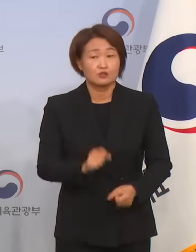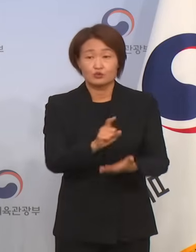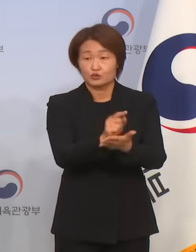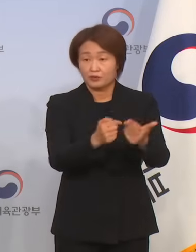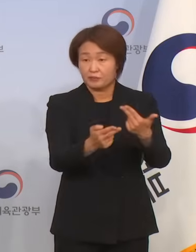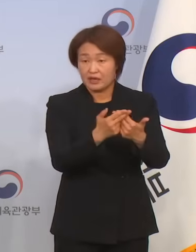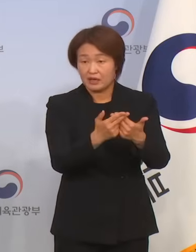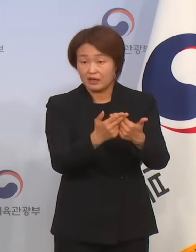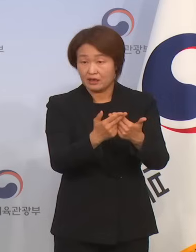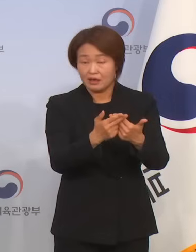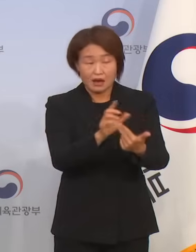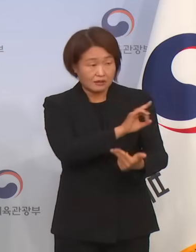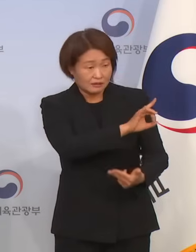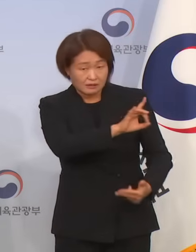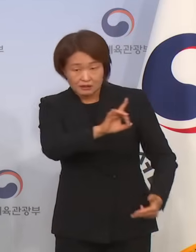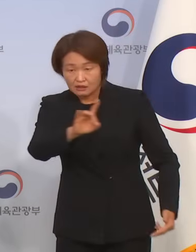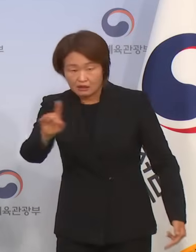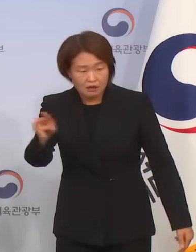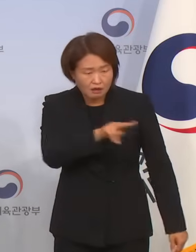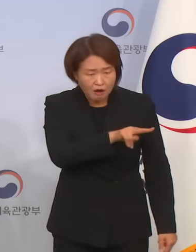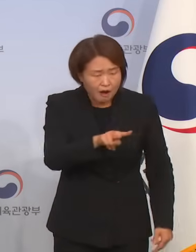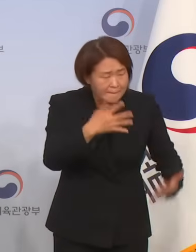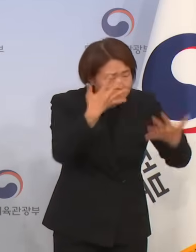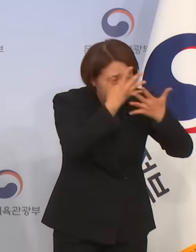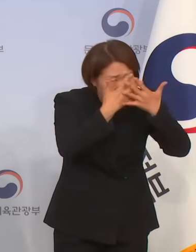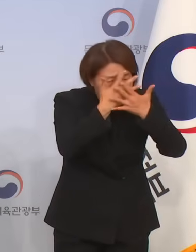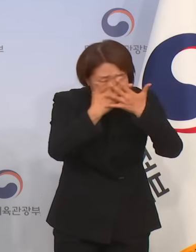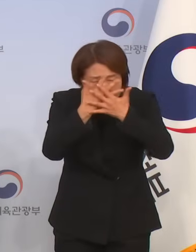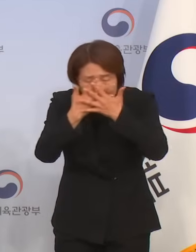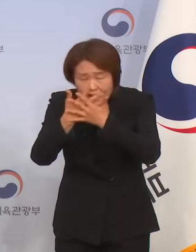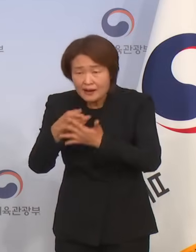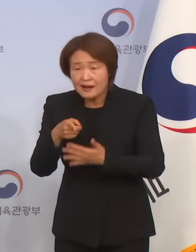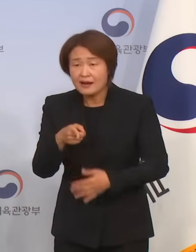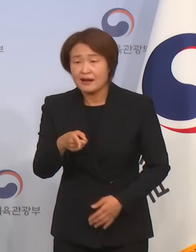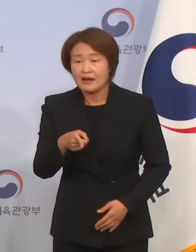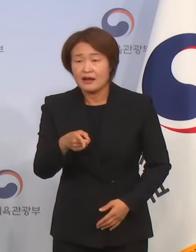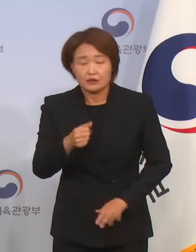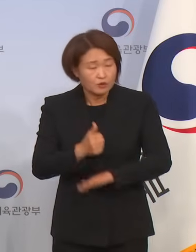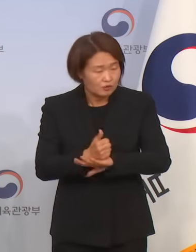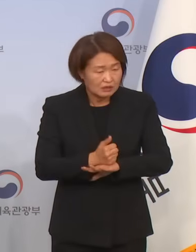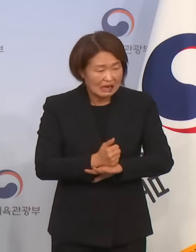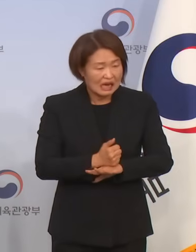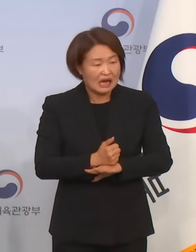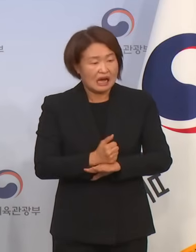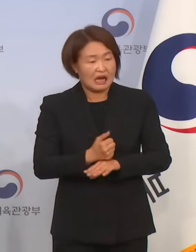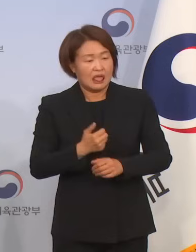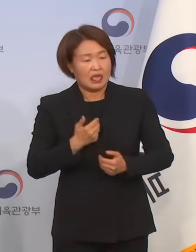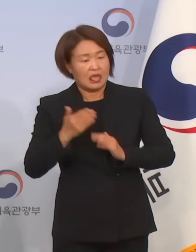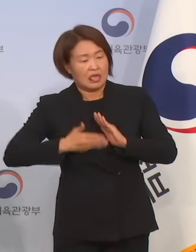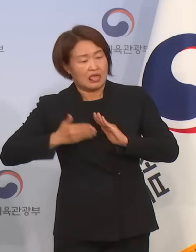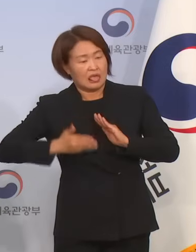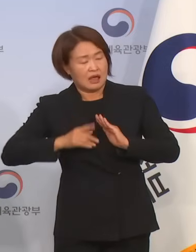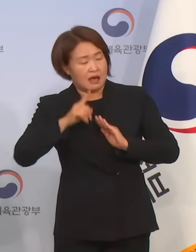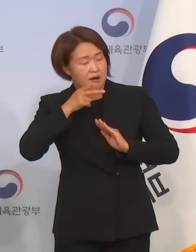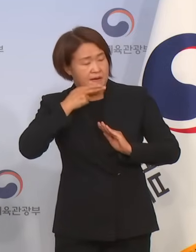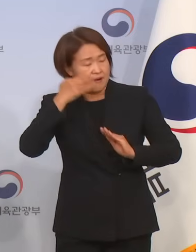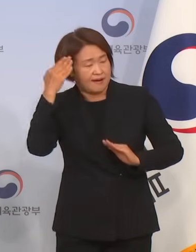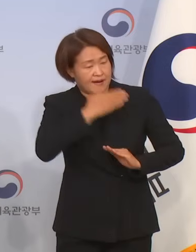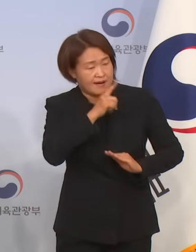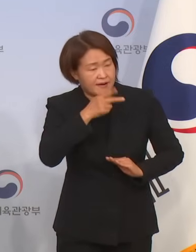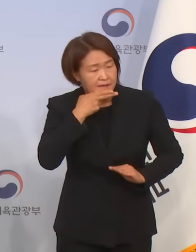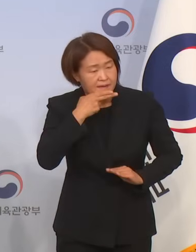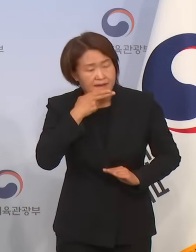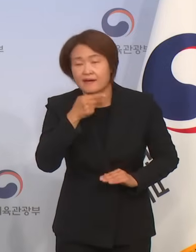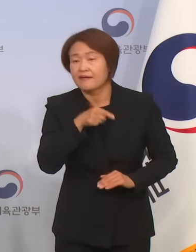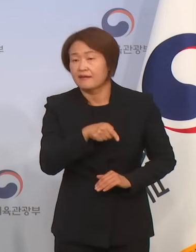축구협회 전반 행정에 걸쳐서 있는 불투명성 그러다 보니까 불공정성 논란까지도 발생할 수밖에 없습니다.